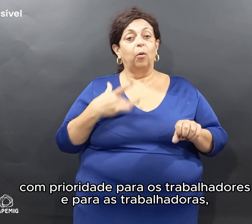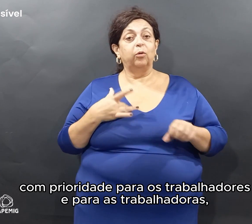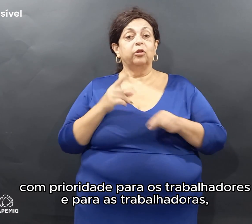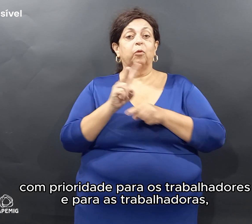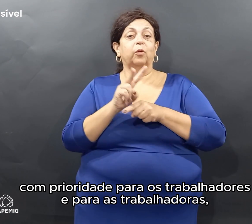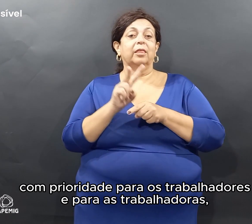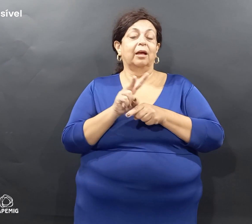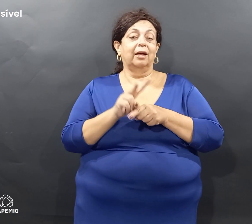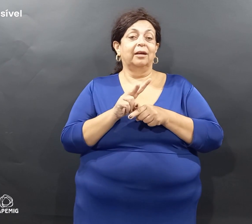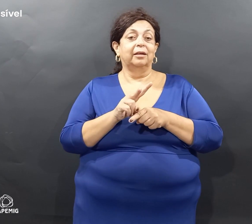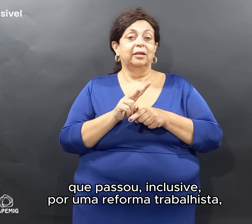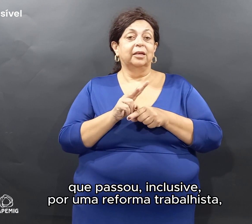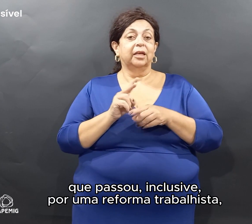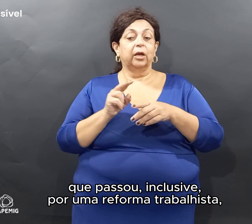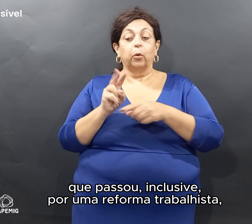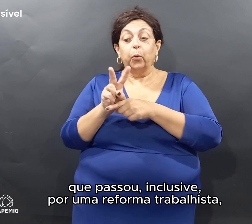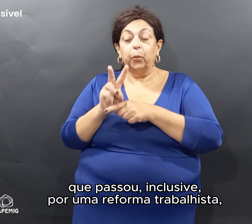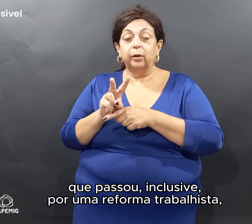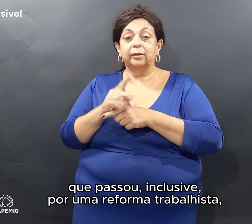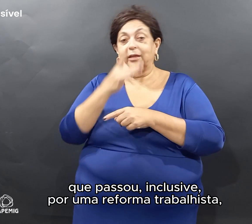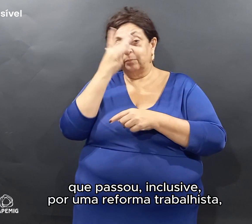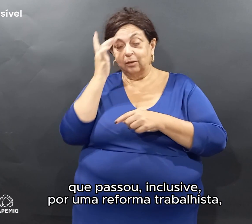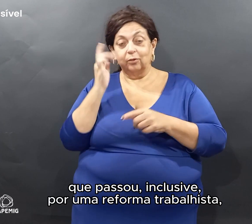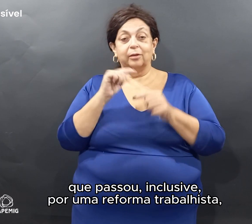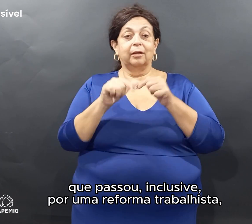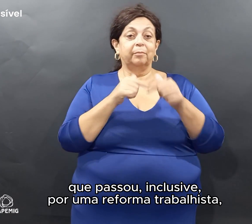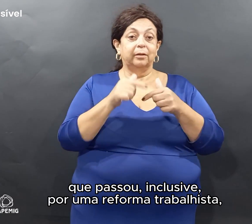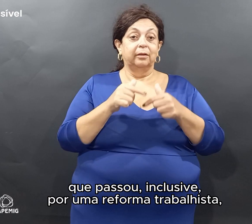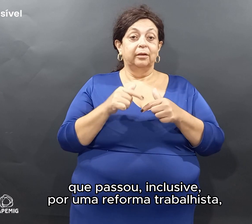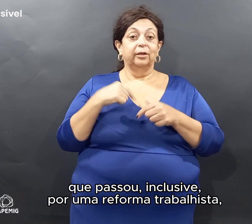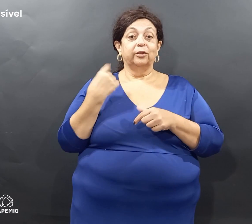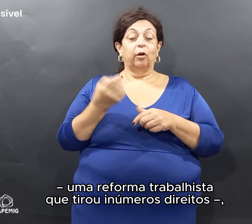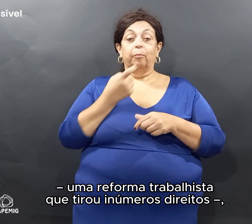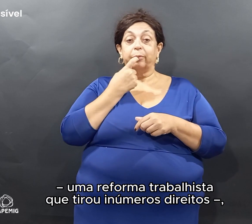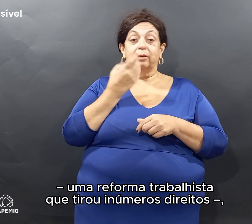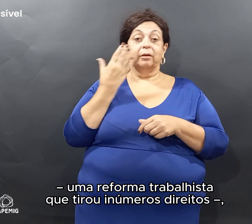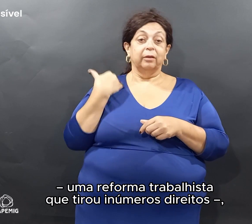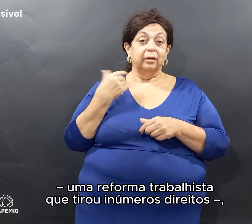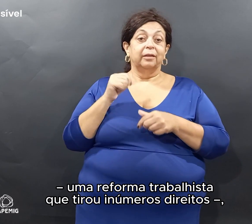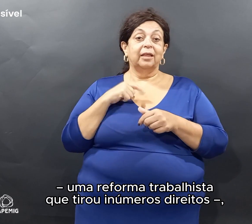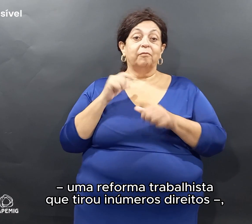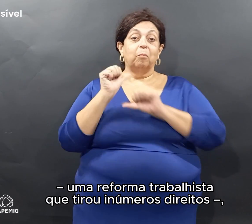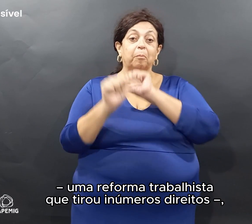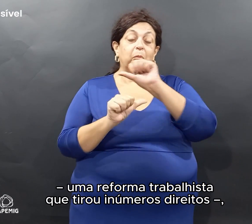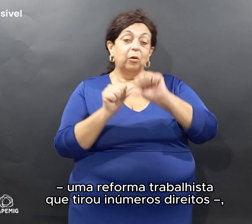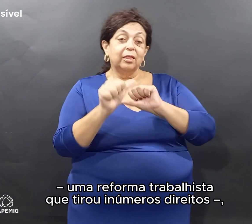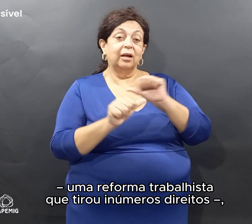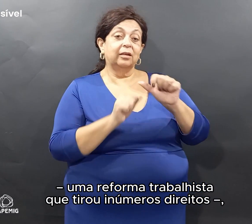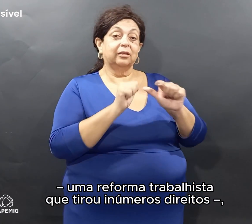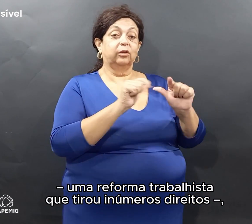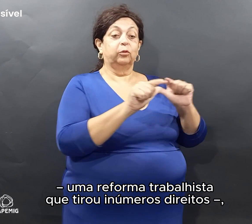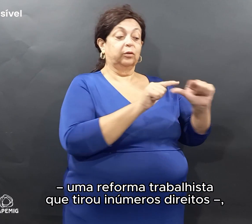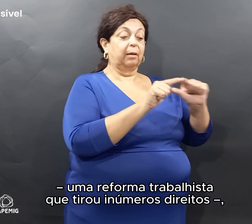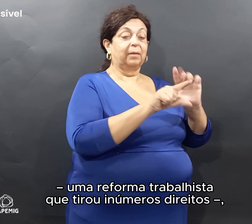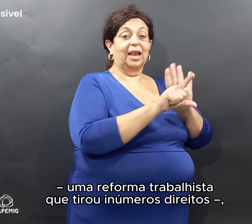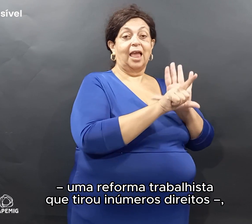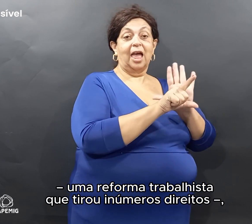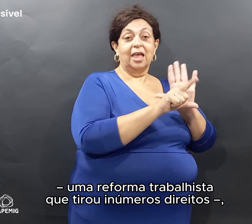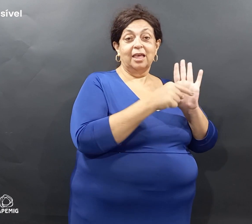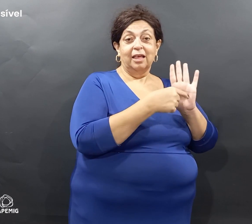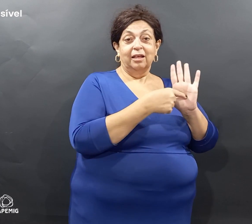para as trabalhadoras, que passou inclusive por uma reforma trabalhista, uma reforma trabalhista que tirou